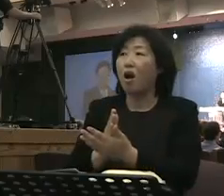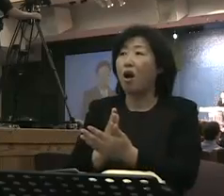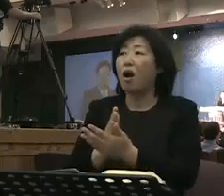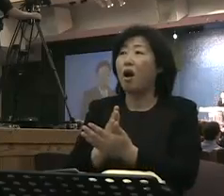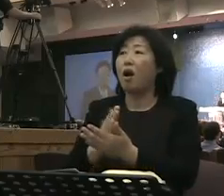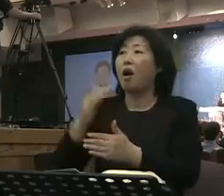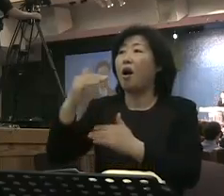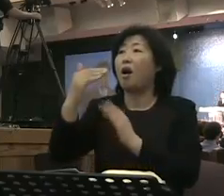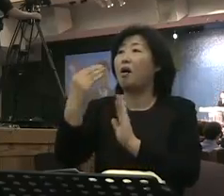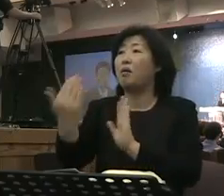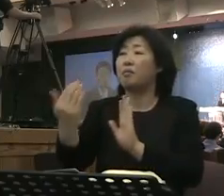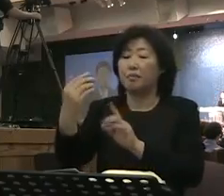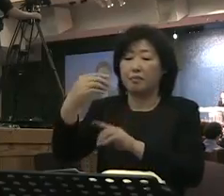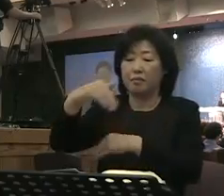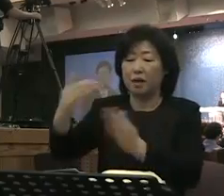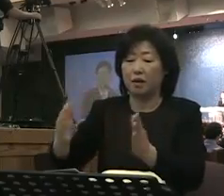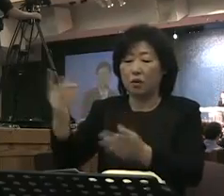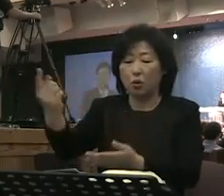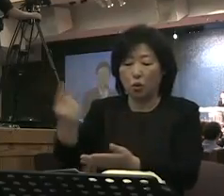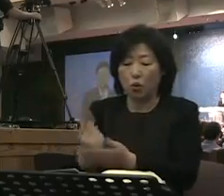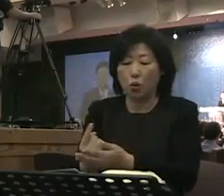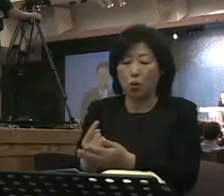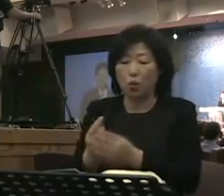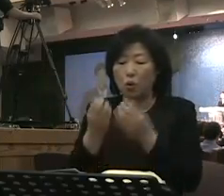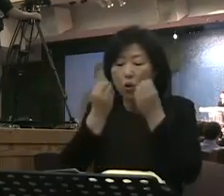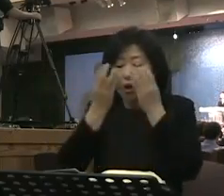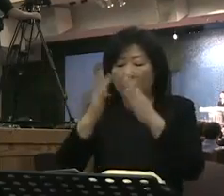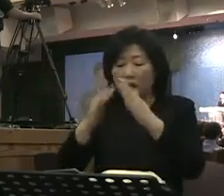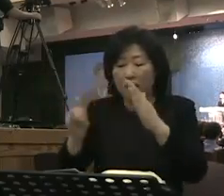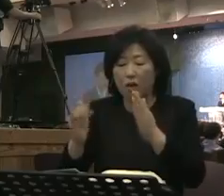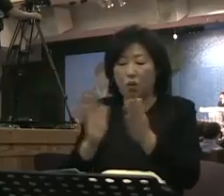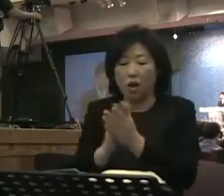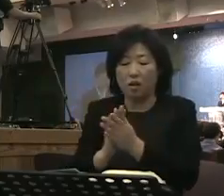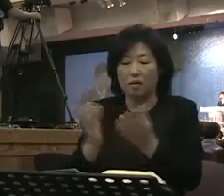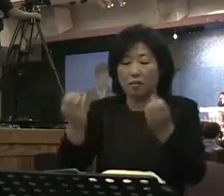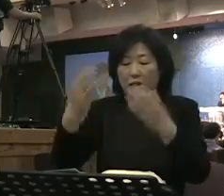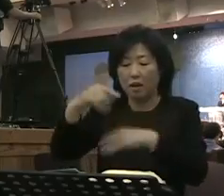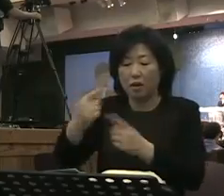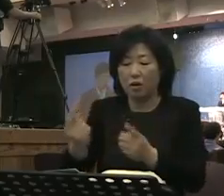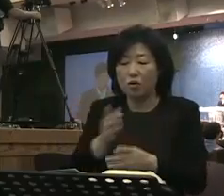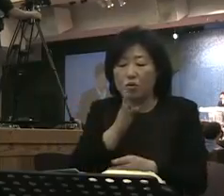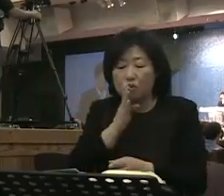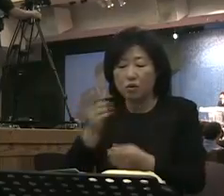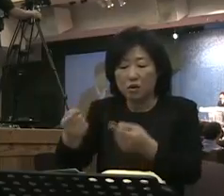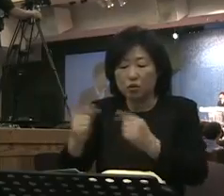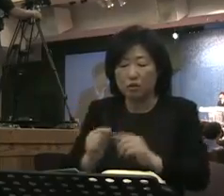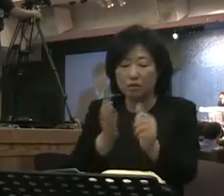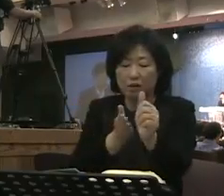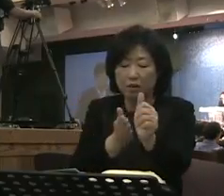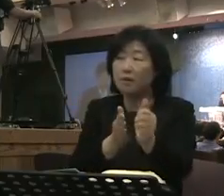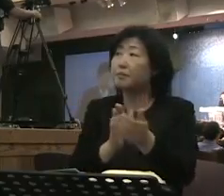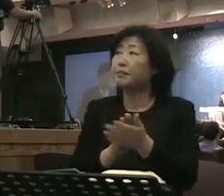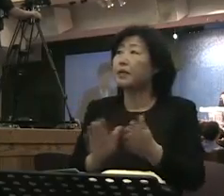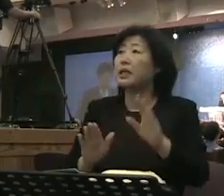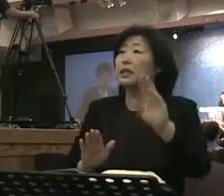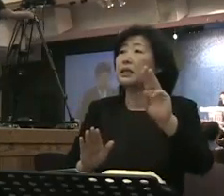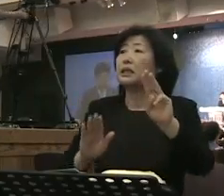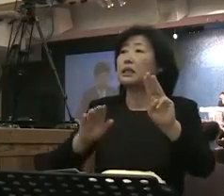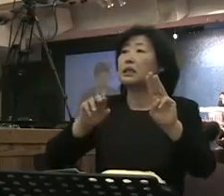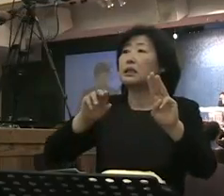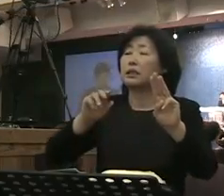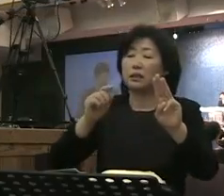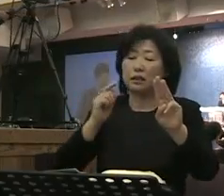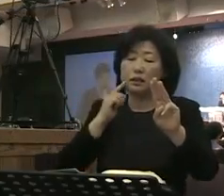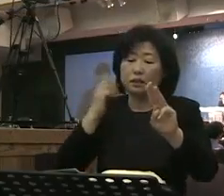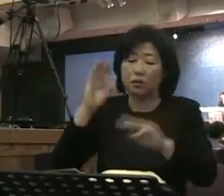바로 맞은편에 세가족 한정실이 있습니다. 꼭 한번 들러주시기를 바랍니다. 이 시간 3부 영광